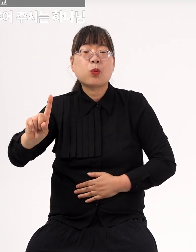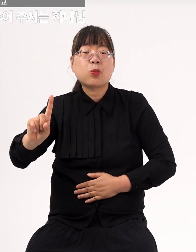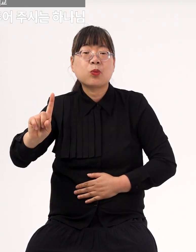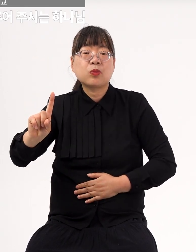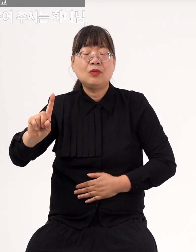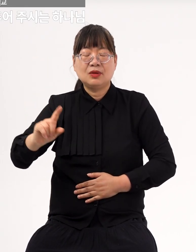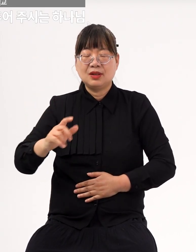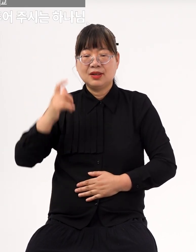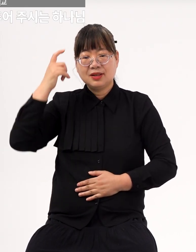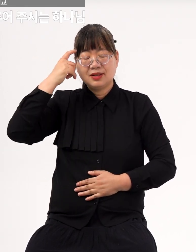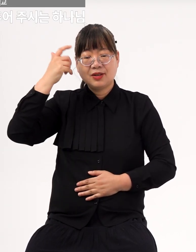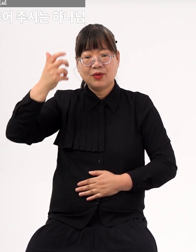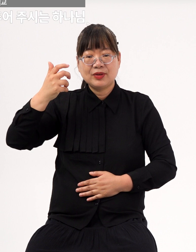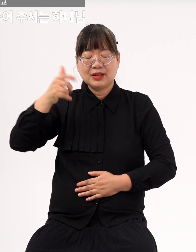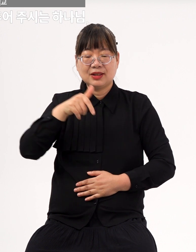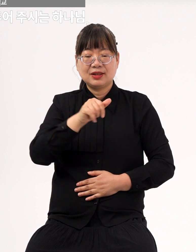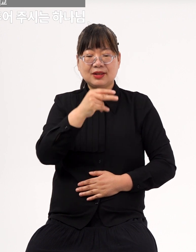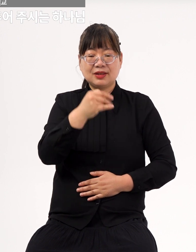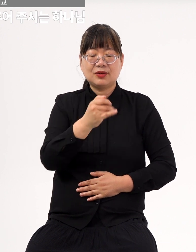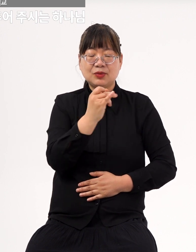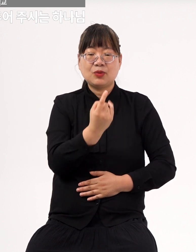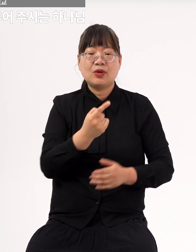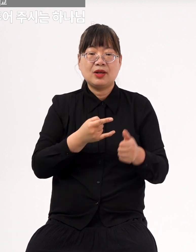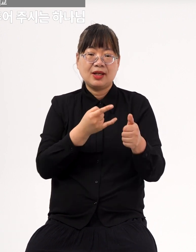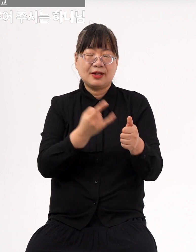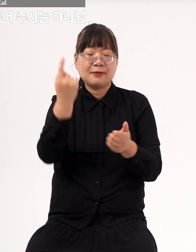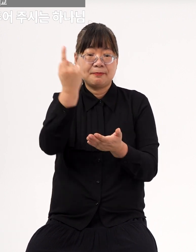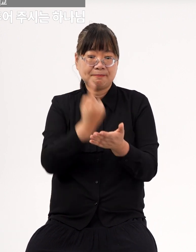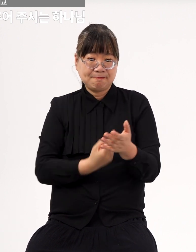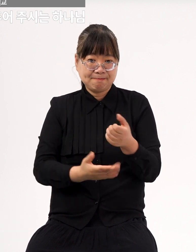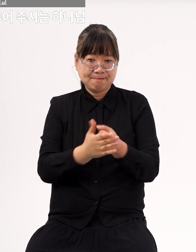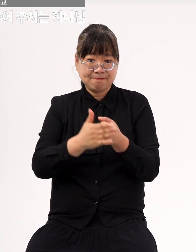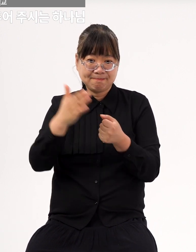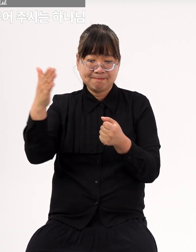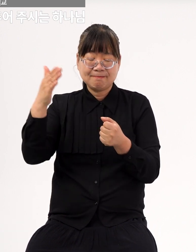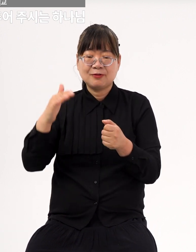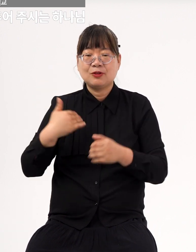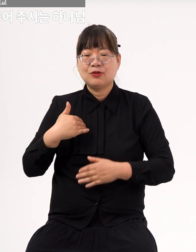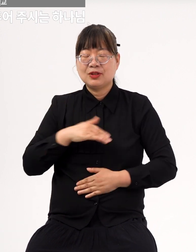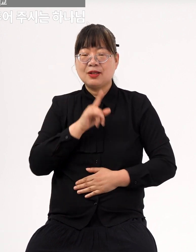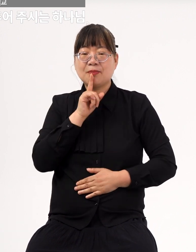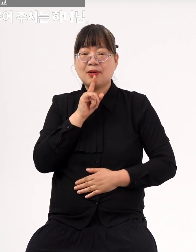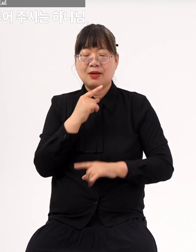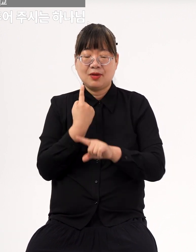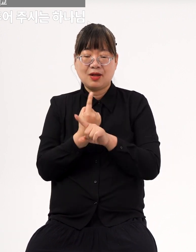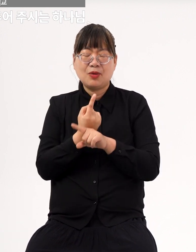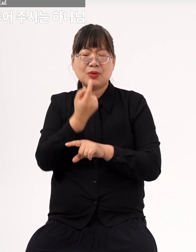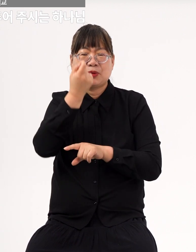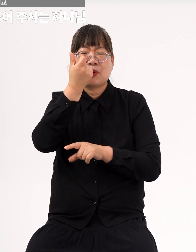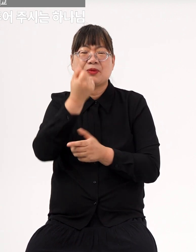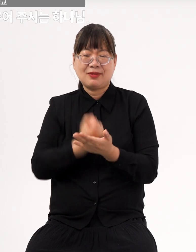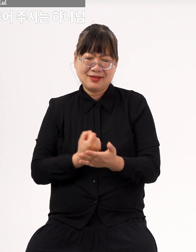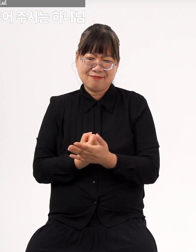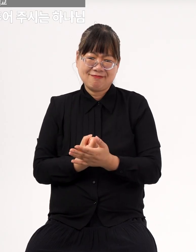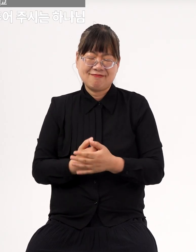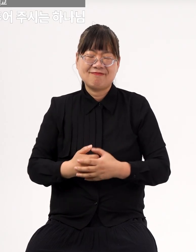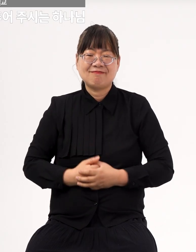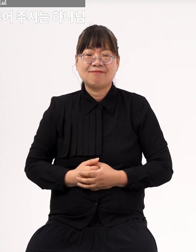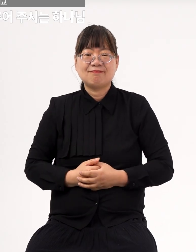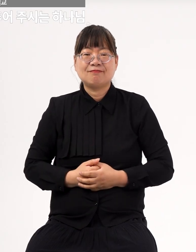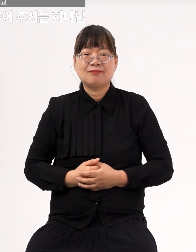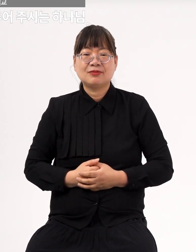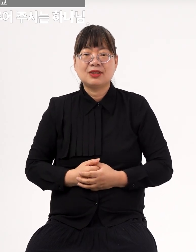있어요? 영이 기드온에게 임하시니. 우리말 번역은 조금 아쉽습니다.